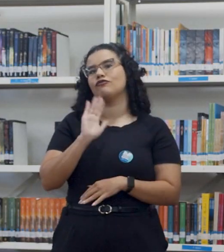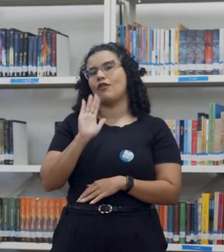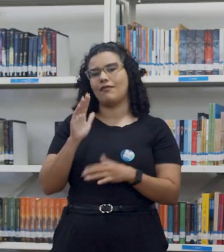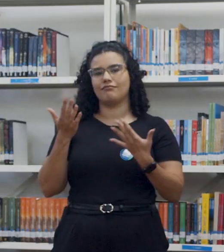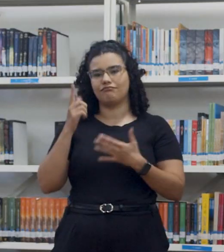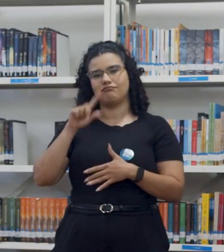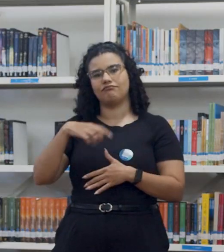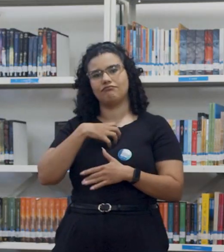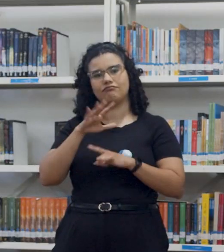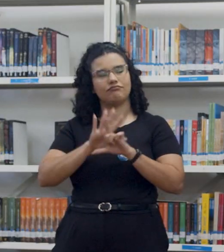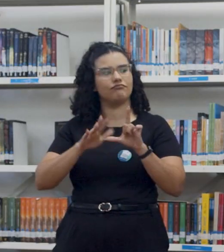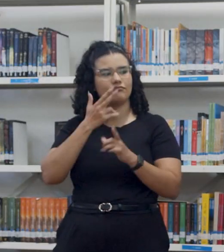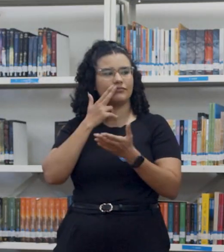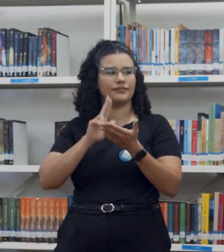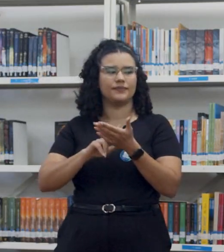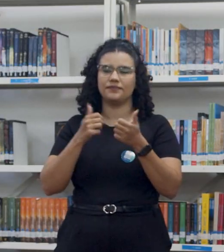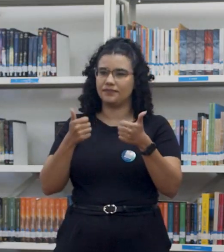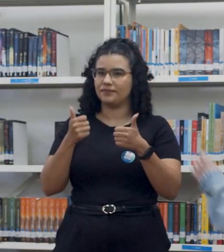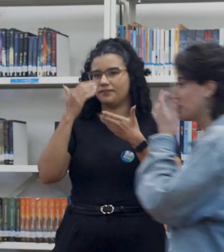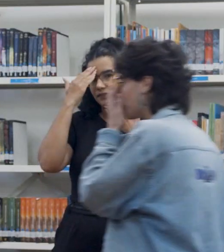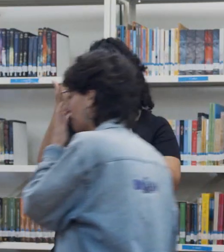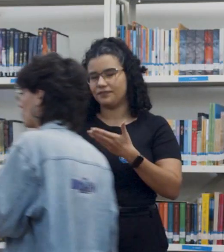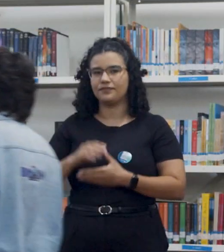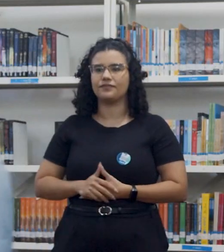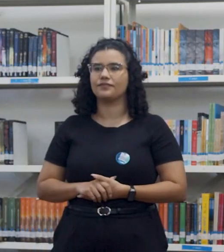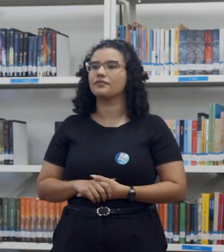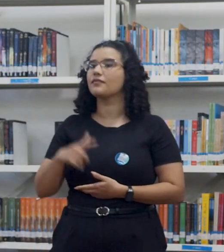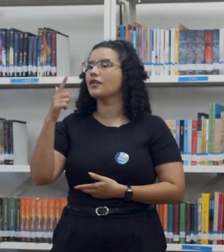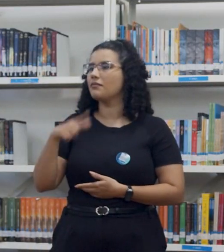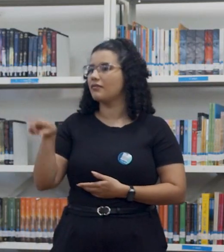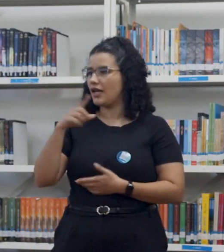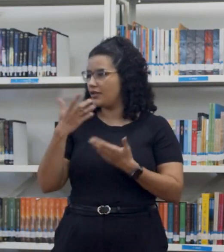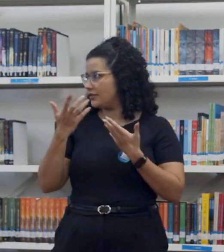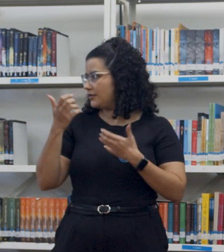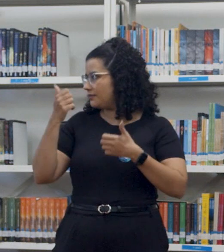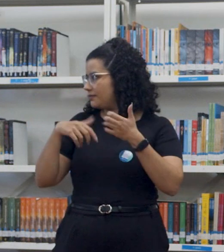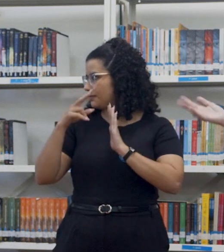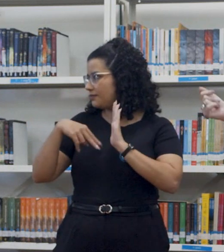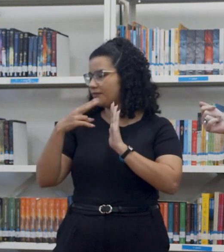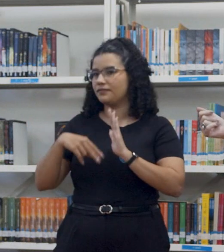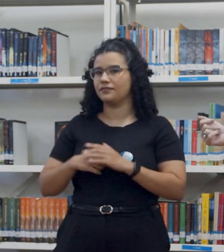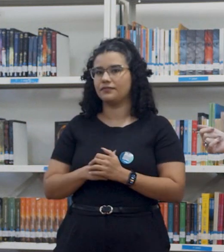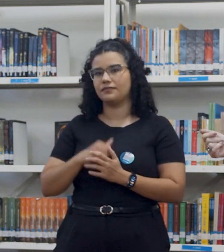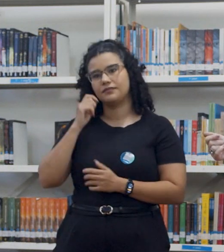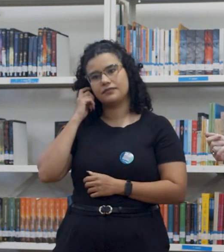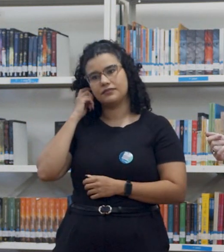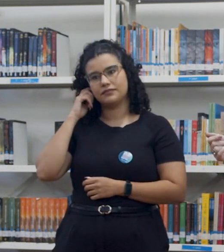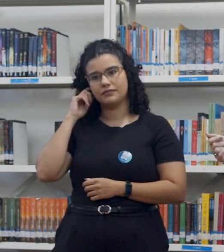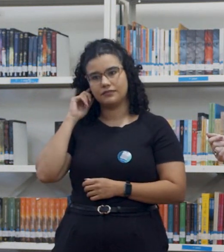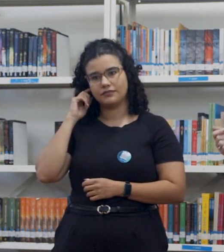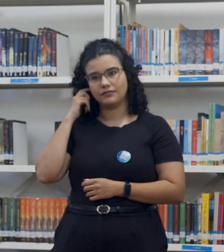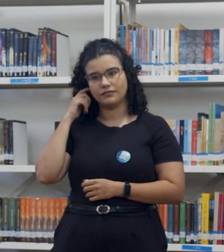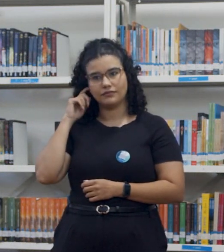de uma carta. Certo? Obrigada, Josinha. Mais alguém quer ler? Aí eu quero continuar com o que